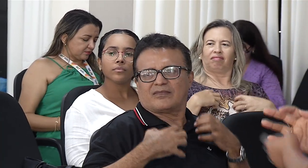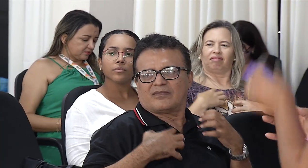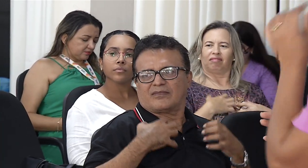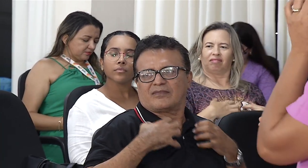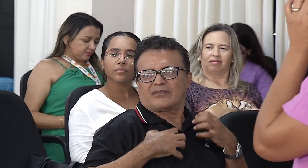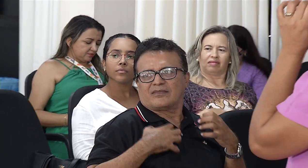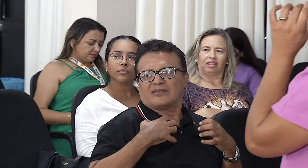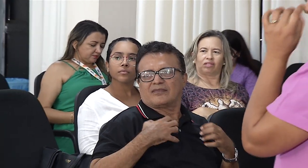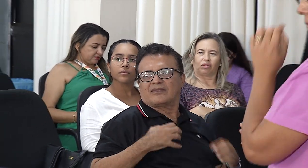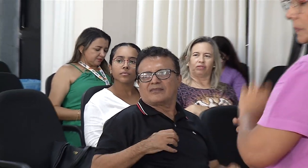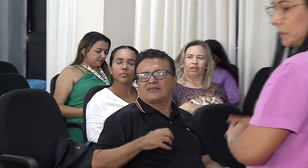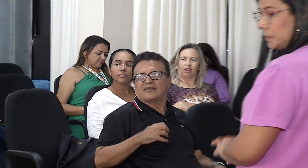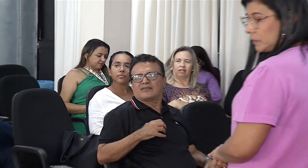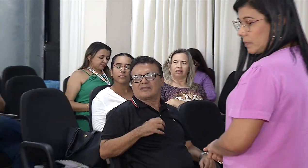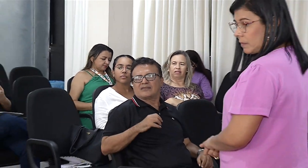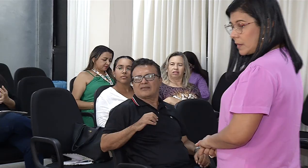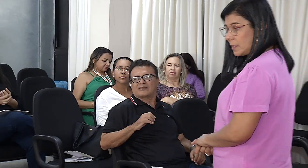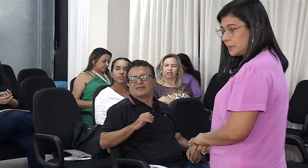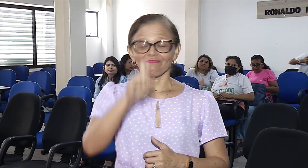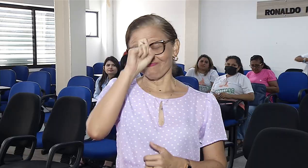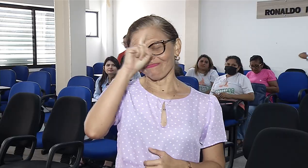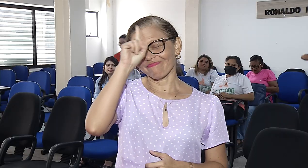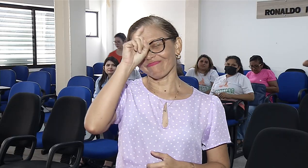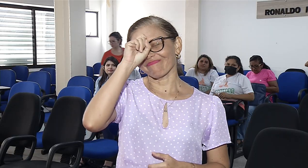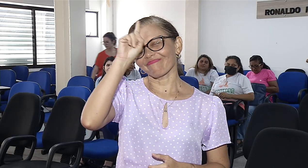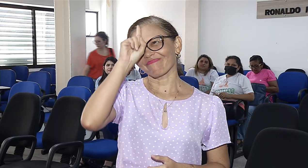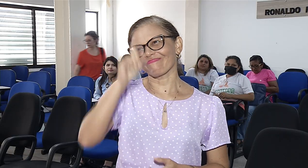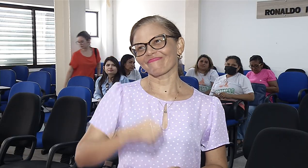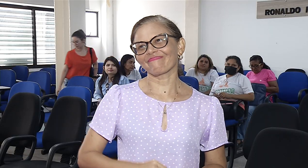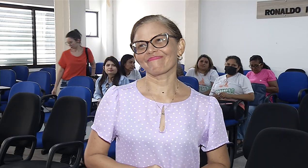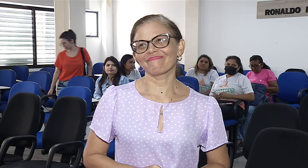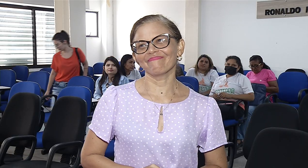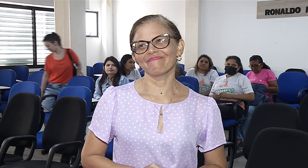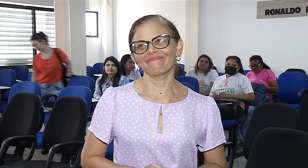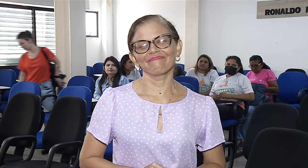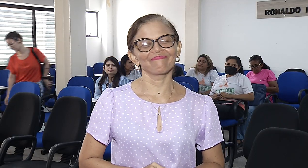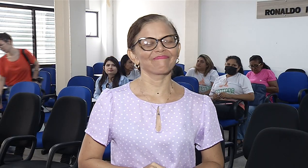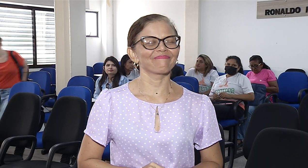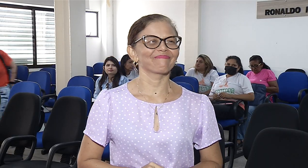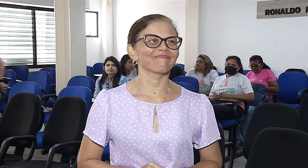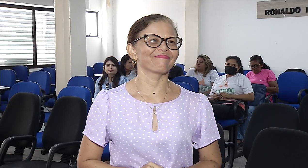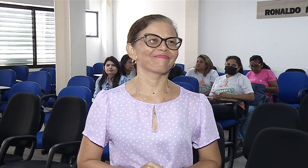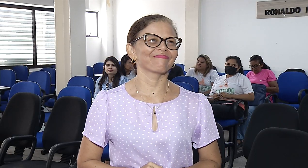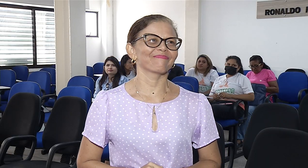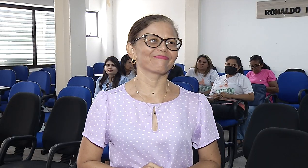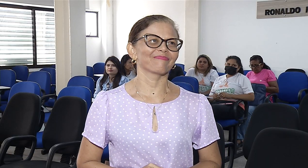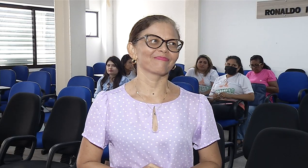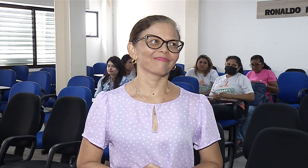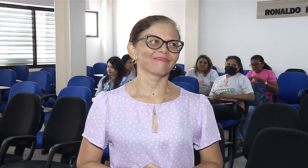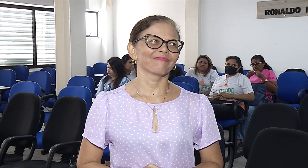se imagina no país. Bem, geralmente é no hospital, né? A questão da área da saúde é muito